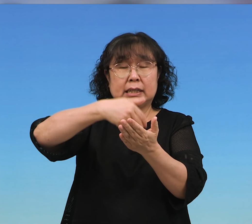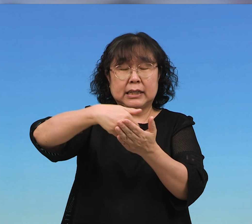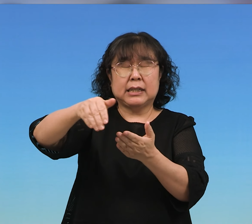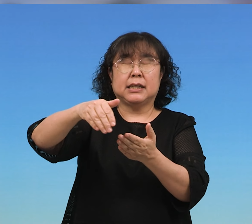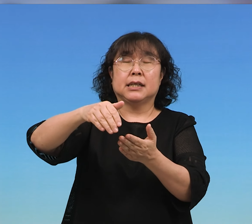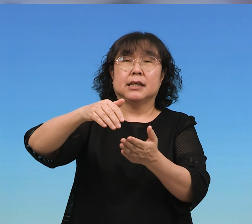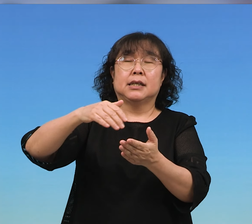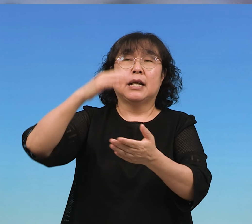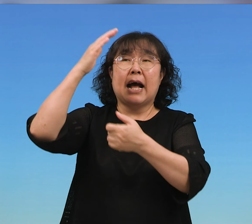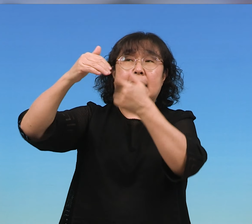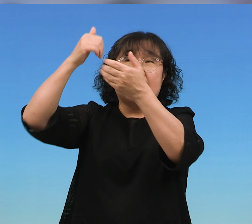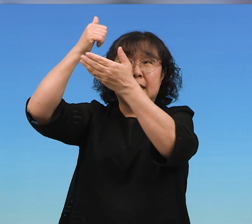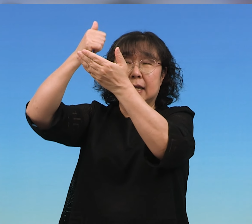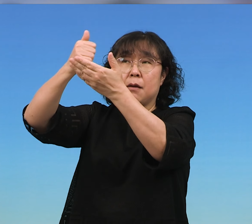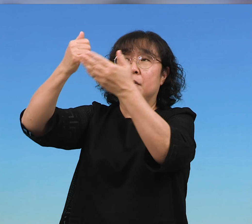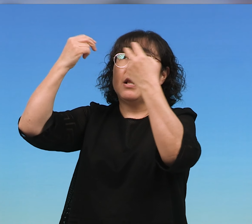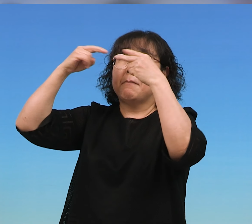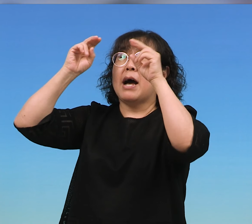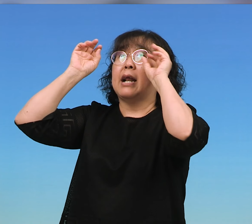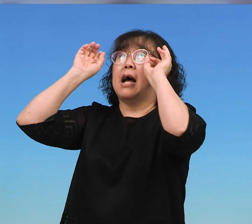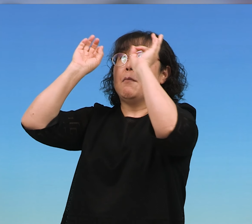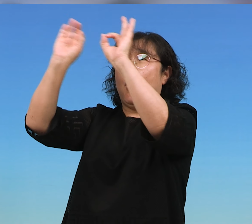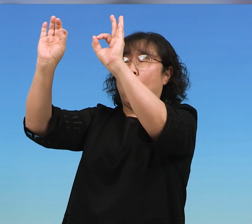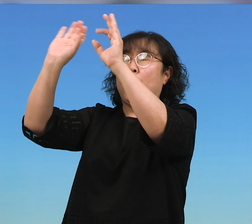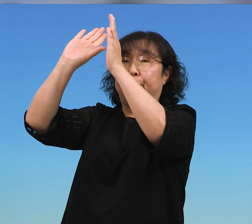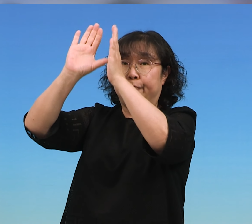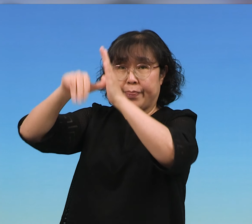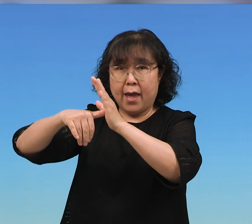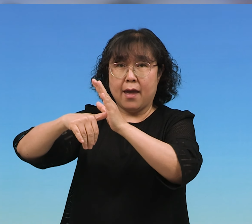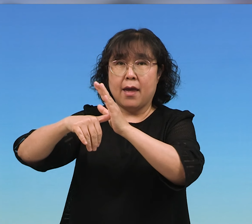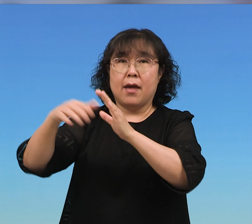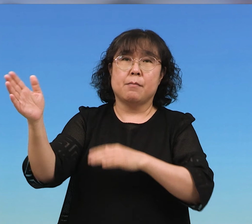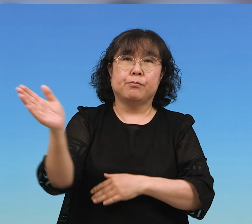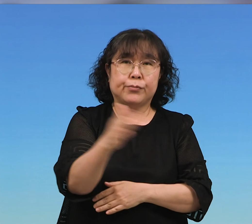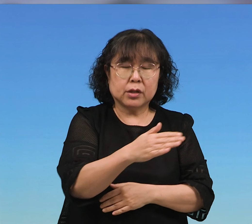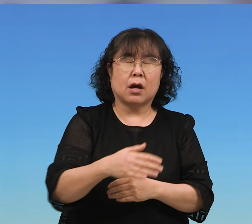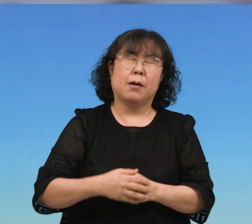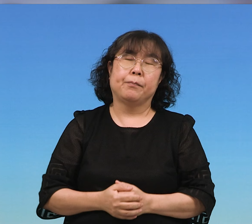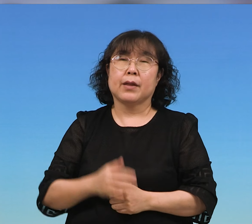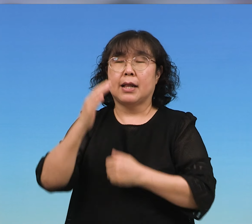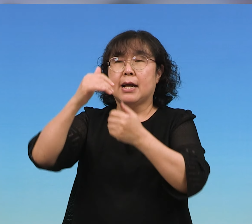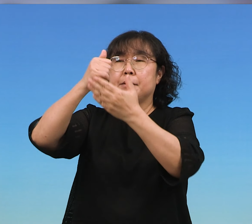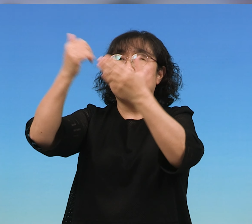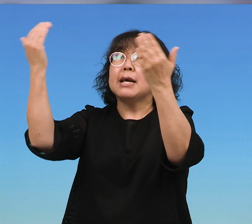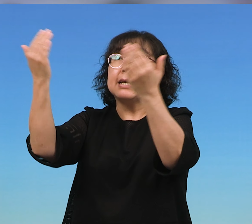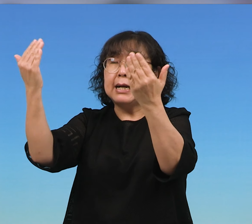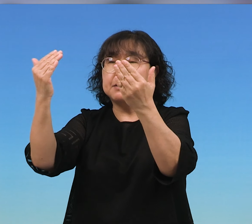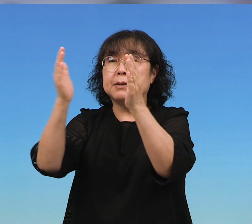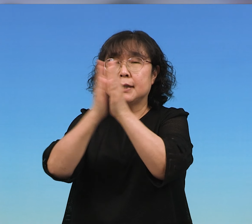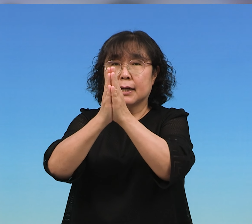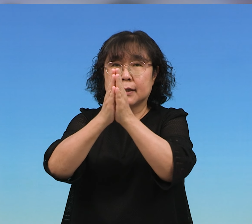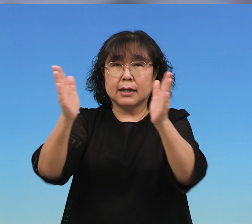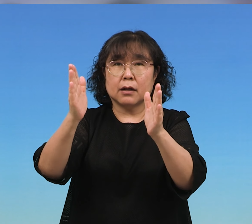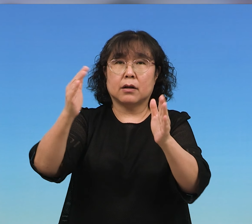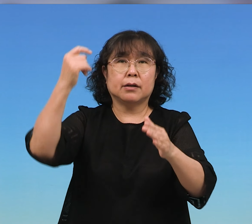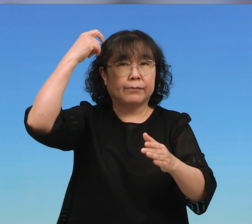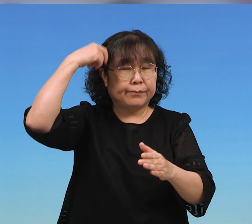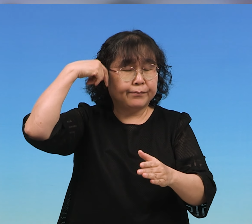하나님, 영혼과 영혼을 이어시는 그 하나님에게로 내 시선을 옮길 때 그때부터 하나님의